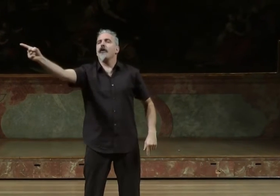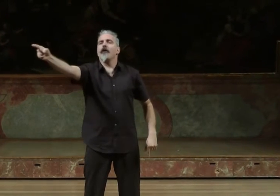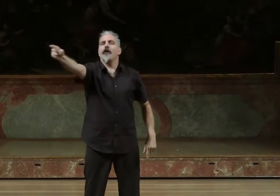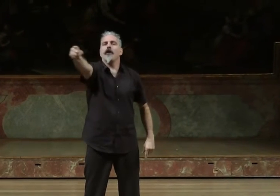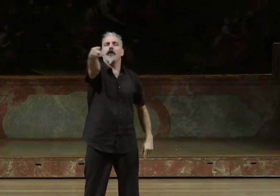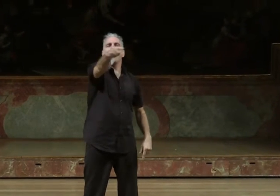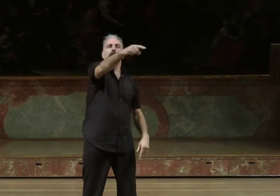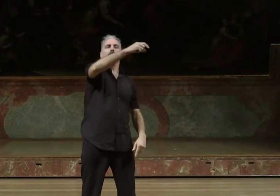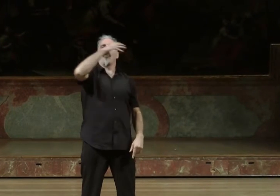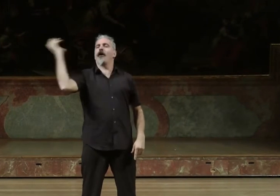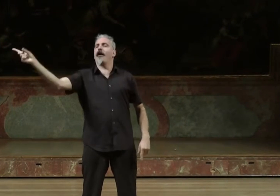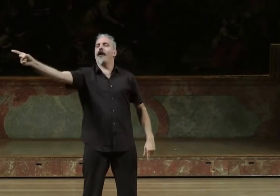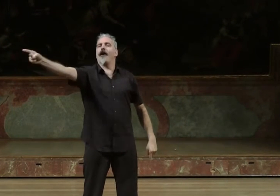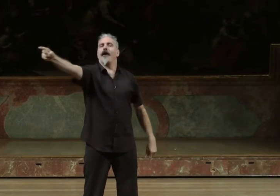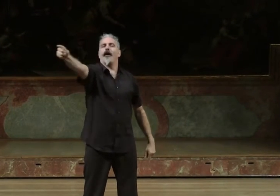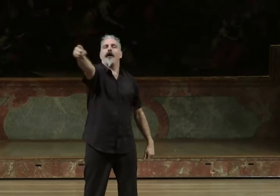Er dreht sich. Schneller.